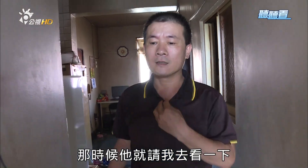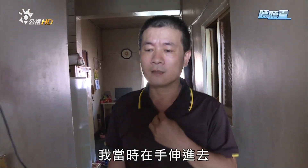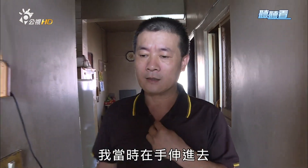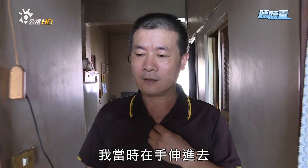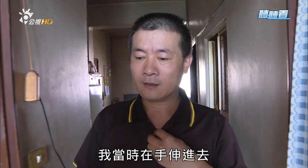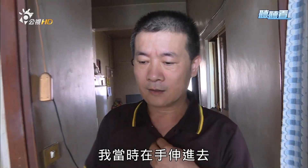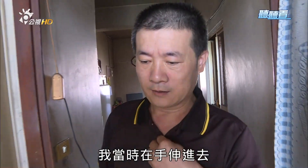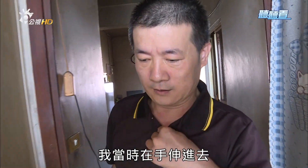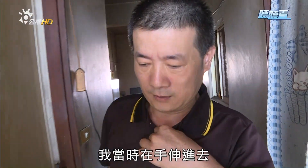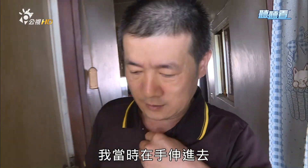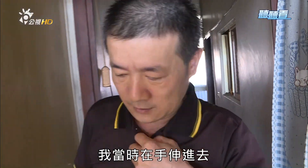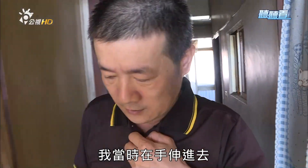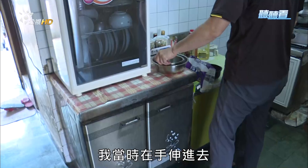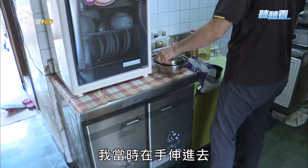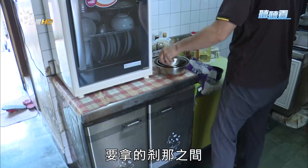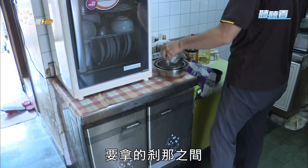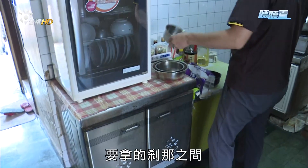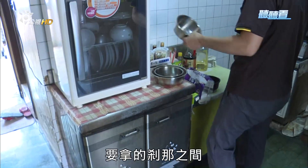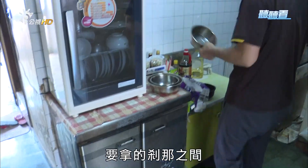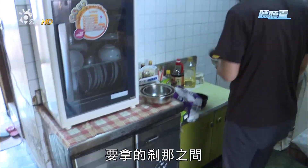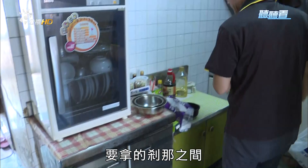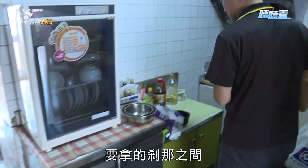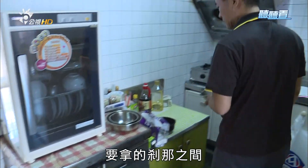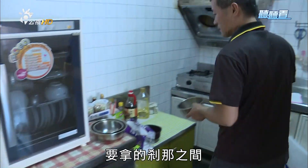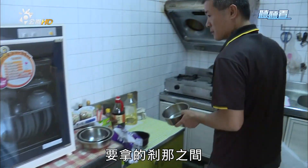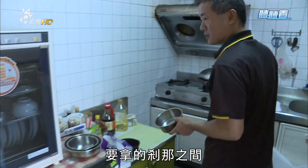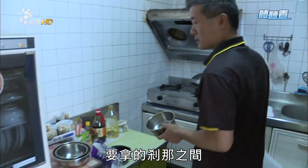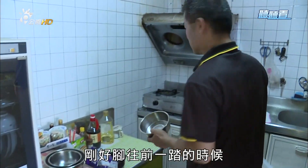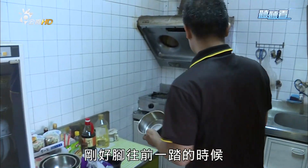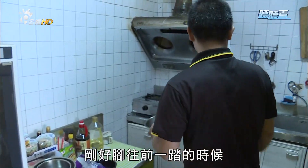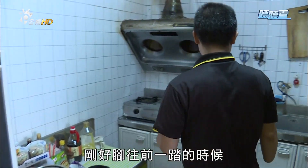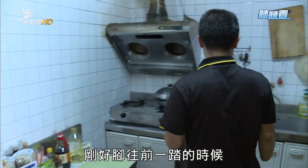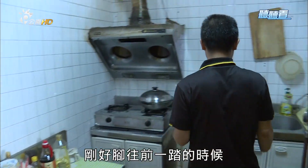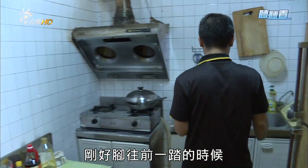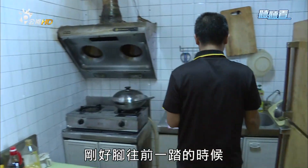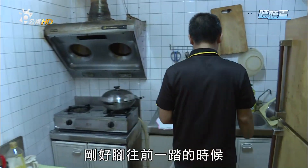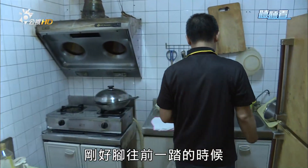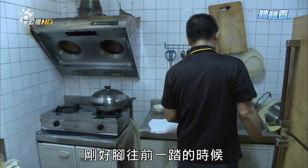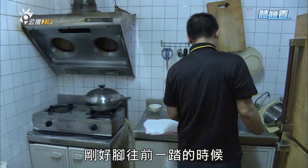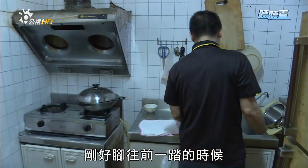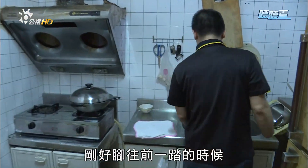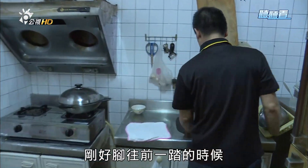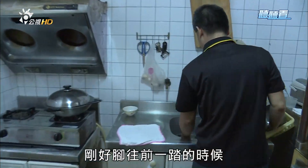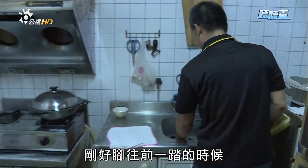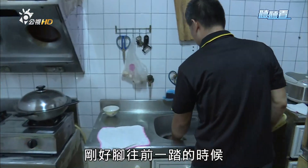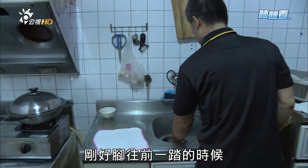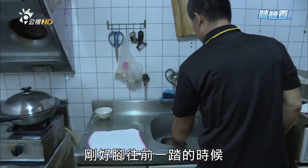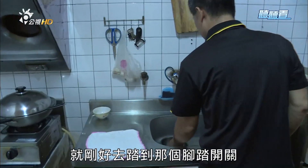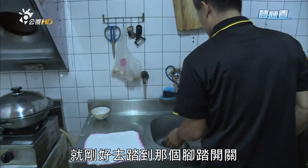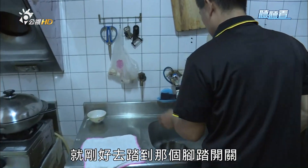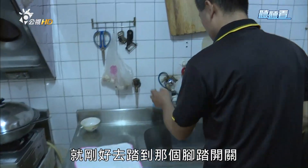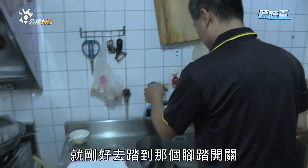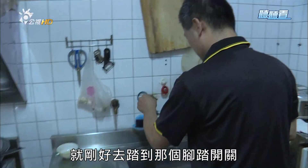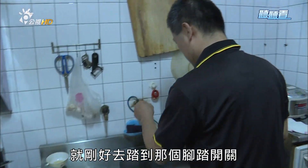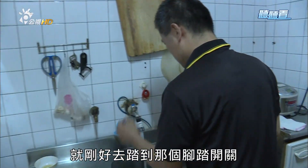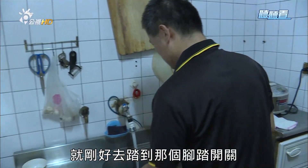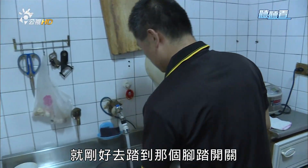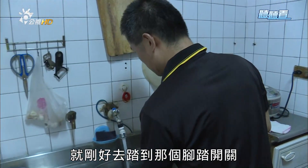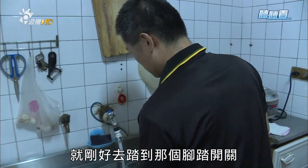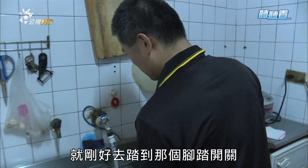我当时在手伸进去要拿的刹那之间，刚好脚往前一踏的时候，就刚好去踏到那个